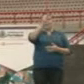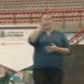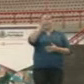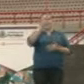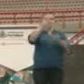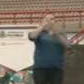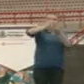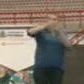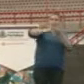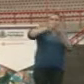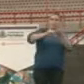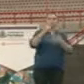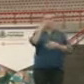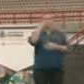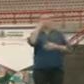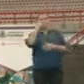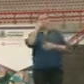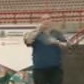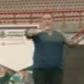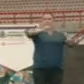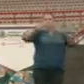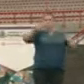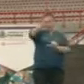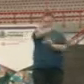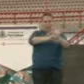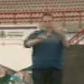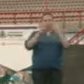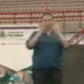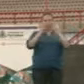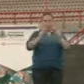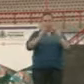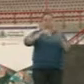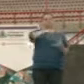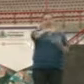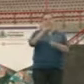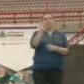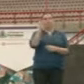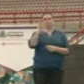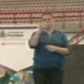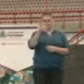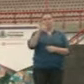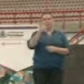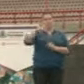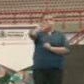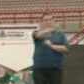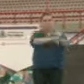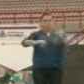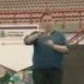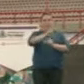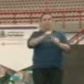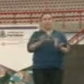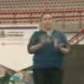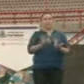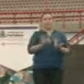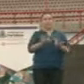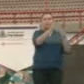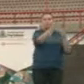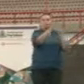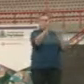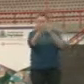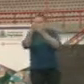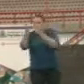o leque para a literatura. Mudou nossa visão de mundo? Sim. E quando mudou nossa visão de mundo, mudou a nossa percepção